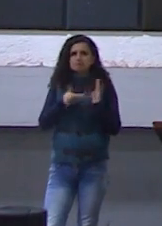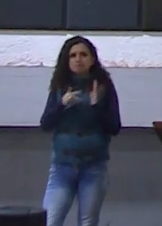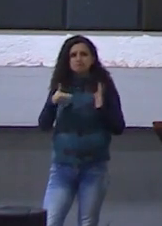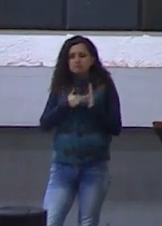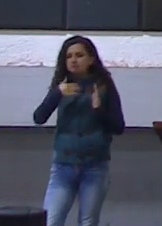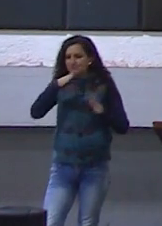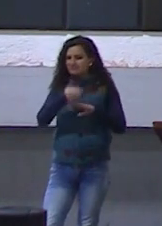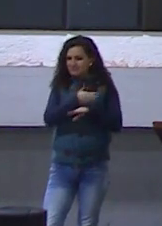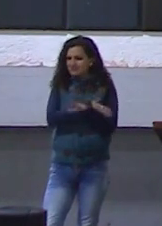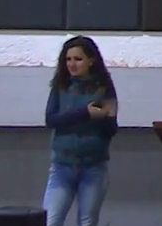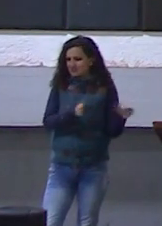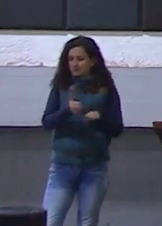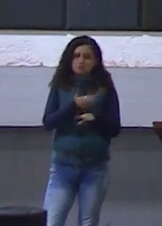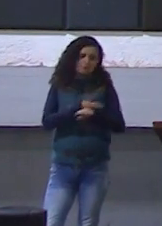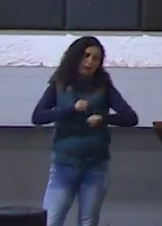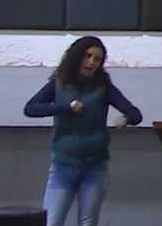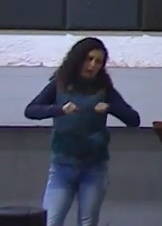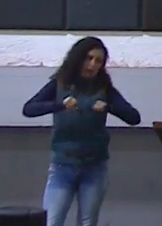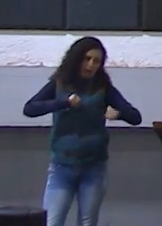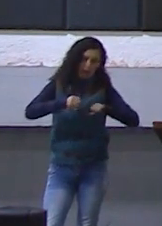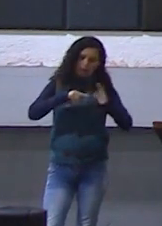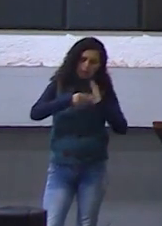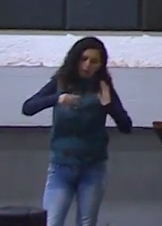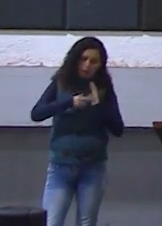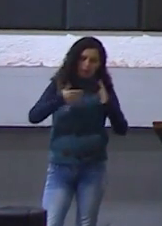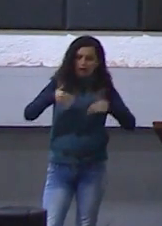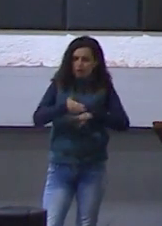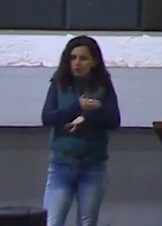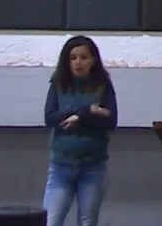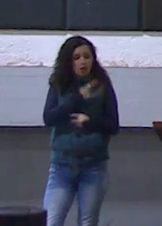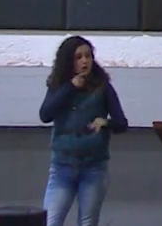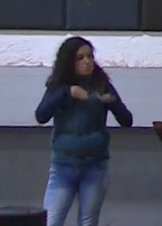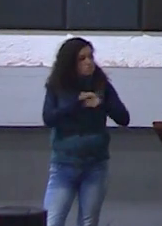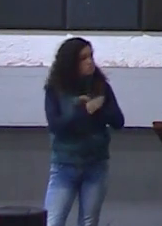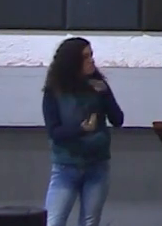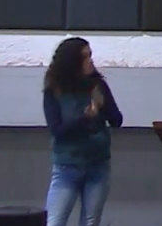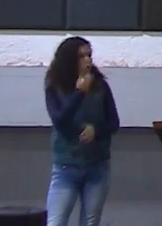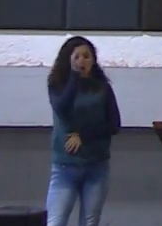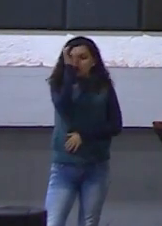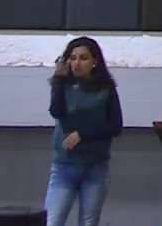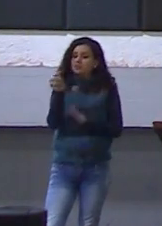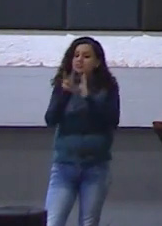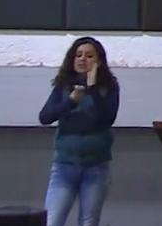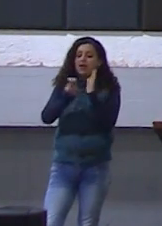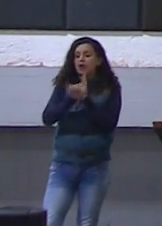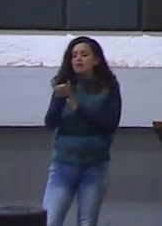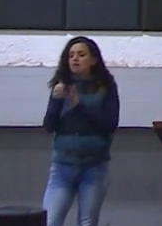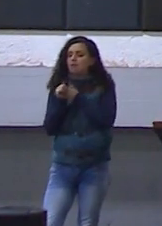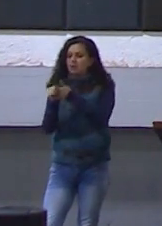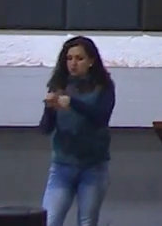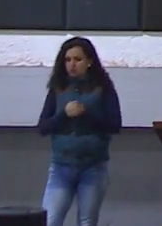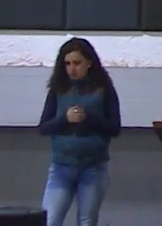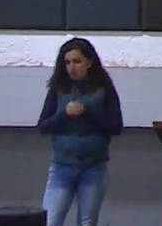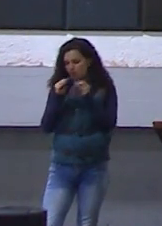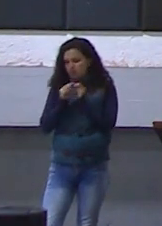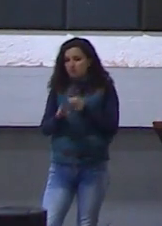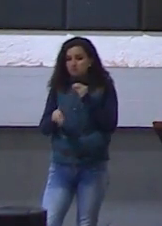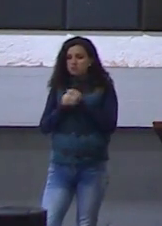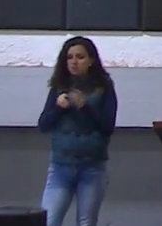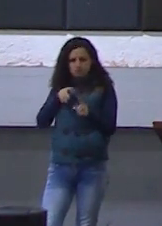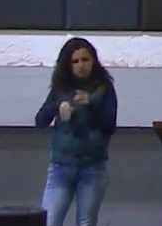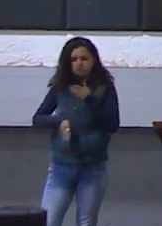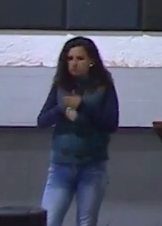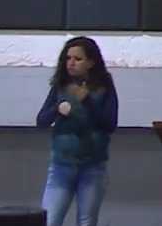dado a el movimiento aquí introdujimos el concierto de teorías y métodos mantuvo la tradición en